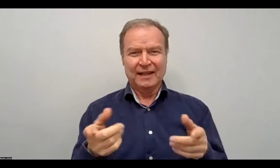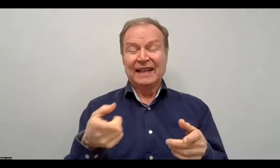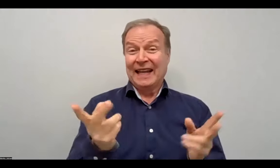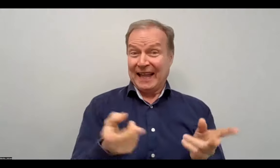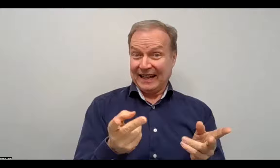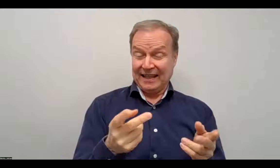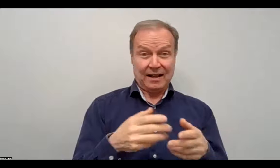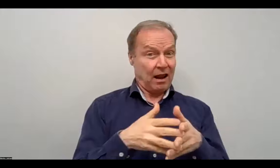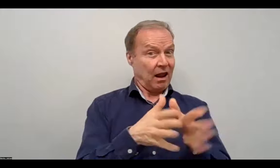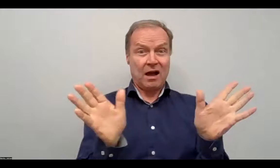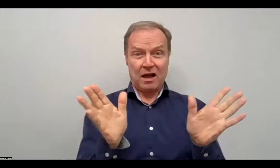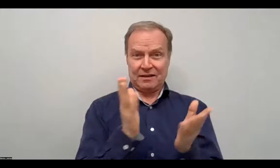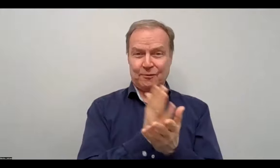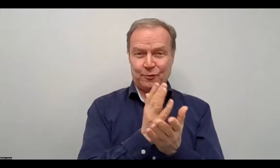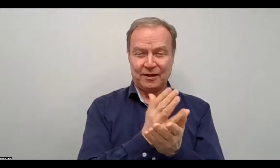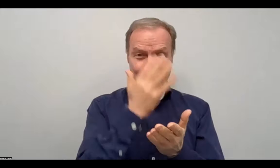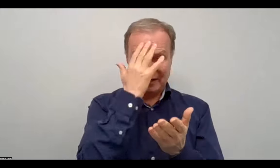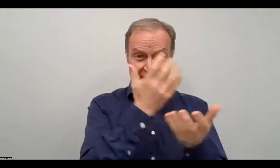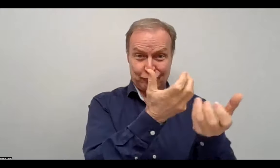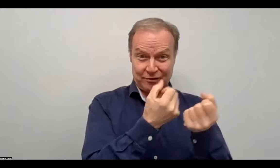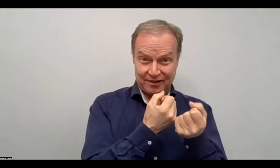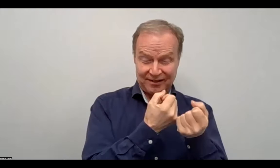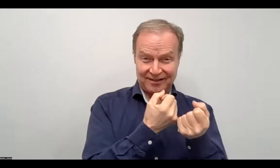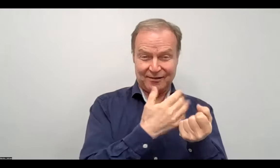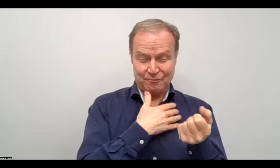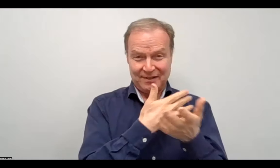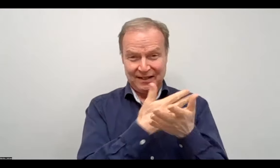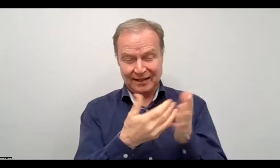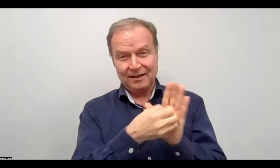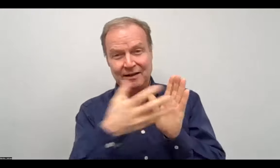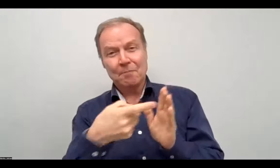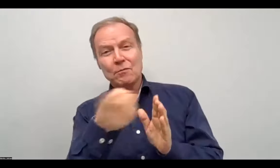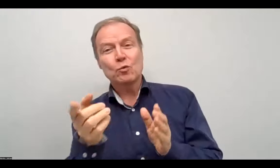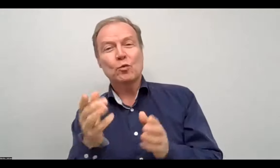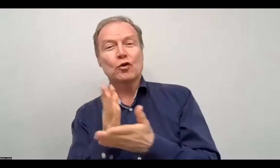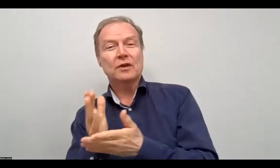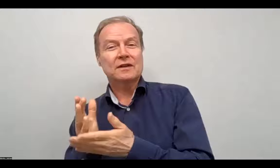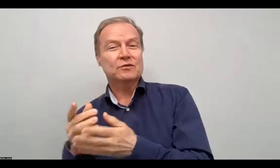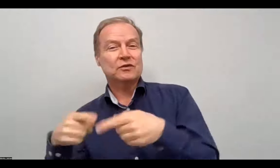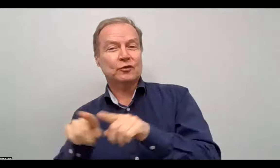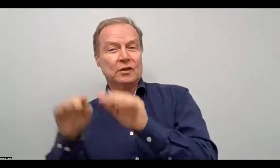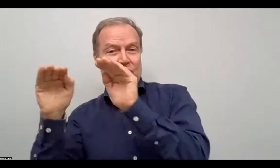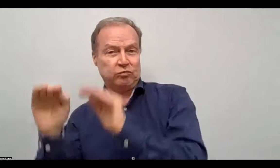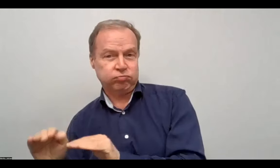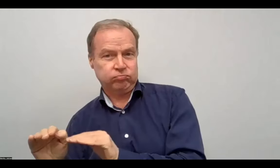lähtemään äänestämään. Aivan yksi yhteen, hyvin yksinkertainen niin kuin ketju tässä näin. Eli tiedon saanti omalla